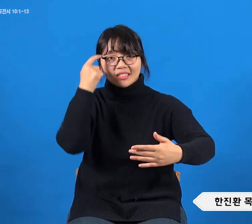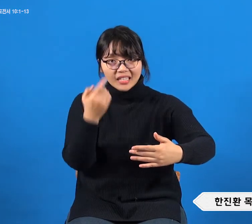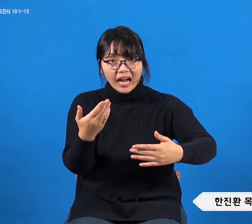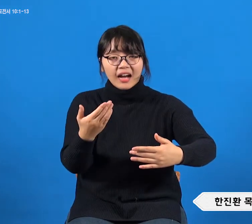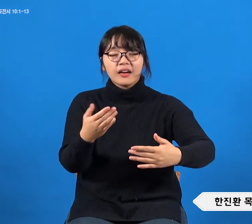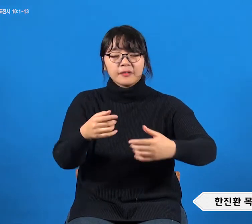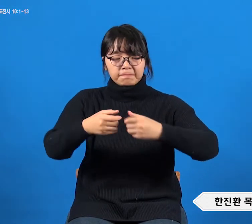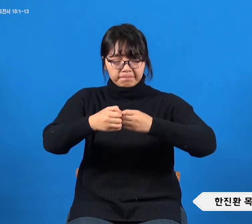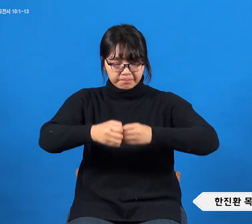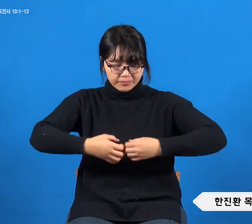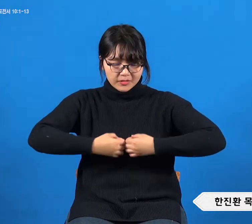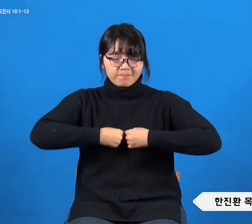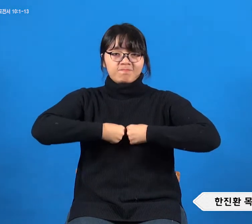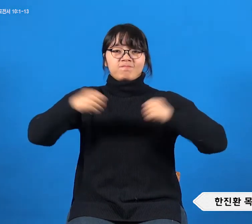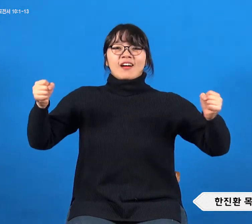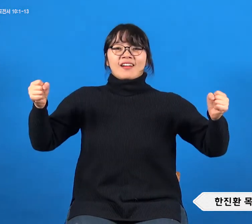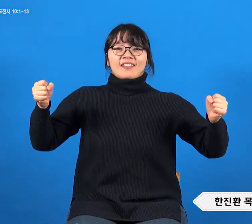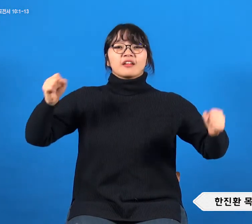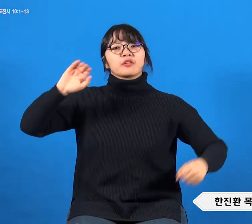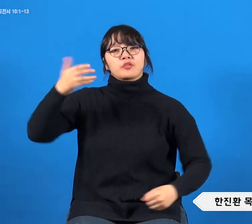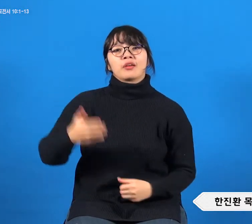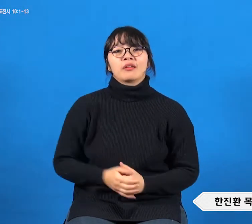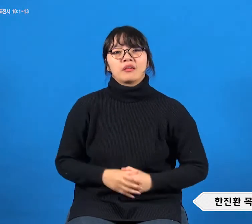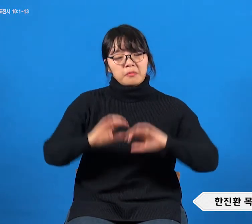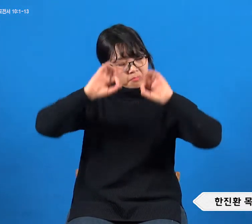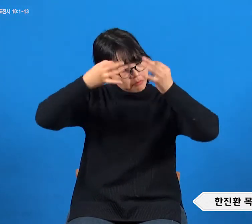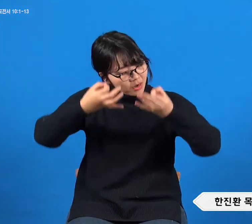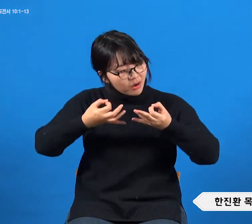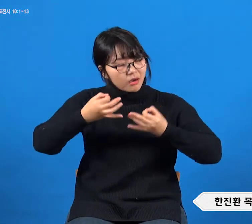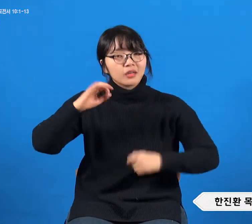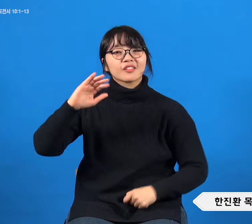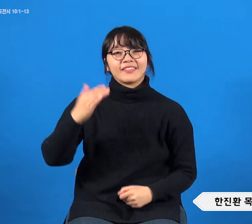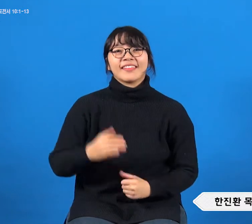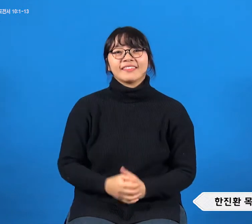어떤지를 샅샅이 살피면서 그걸 바로 알아야 됩니다.